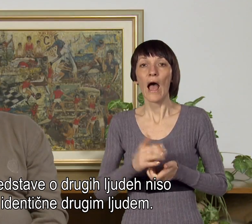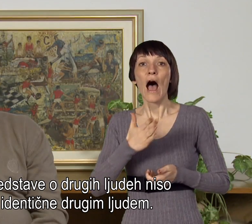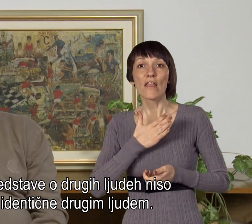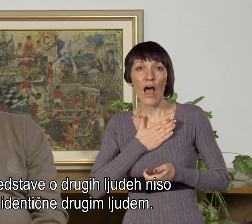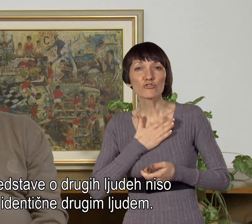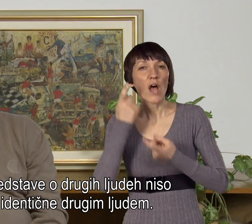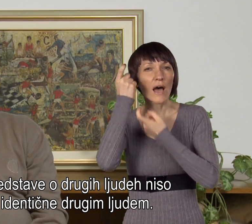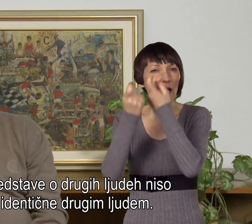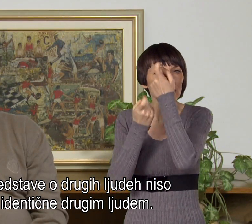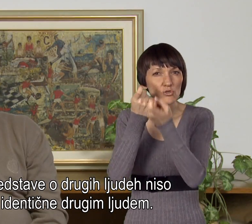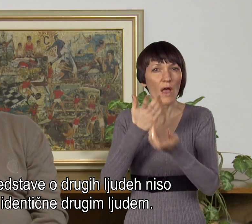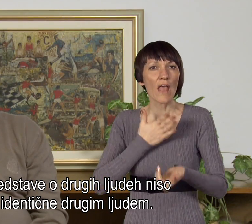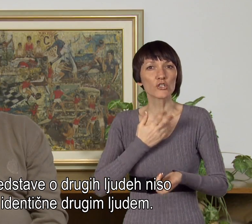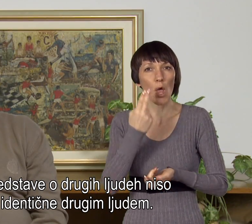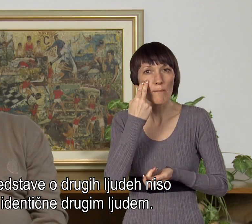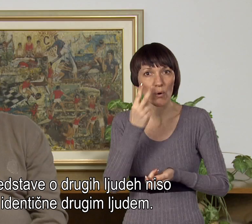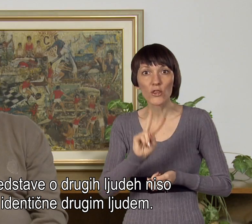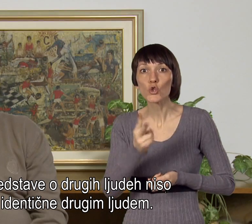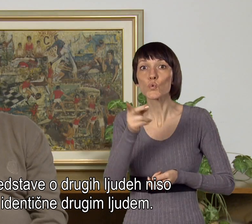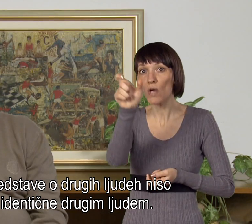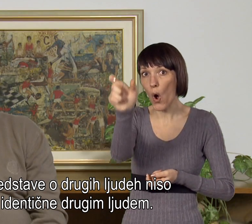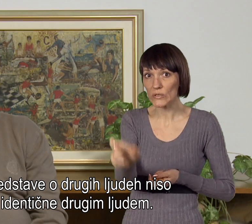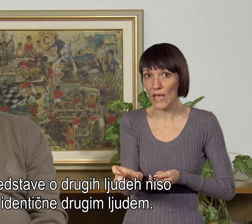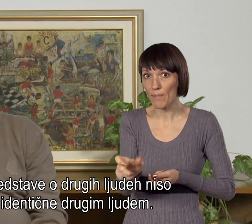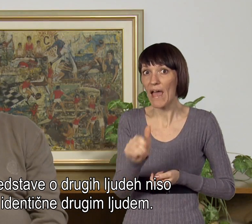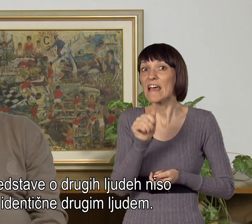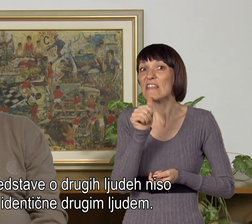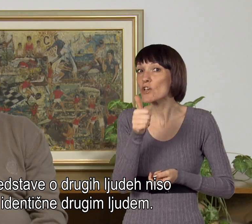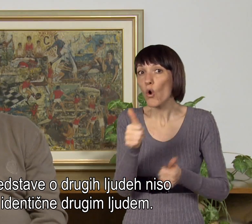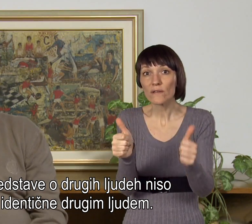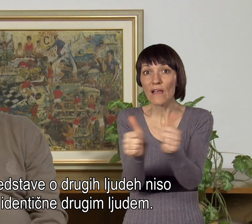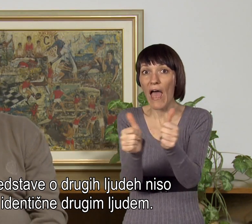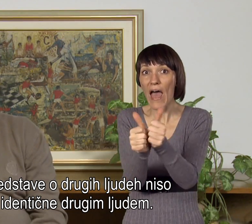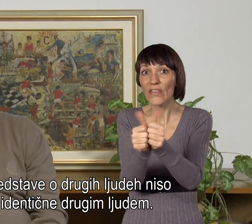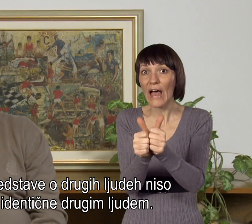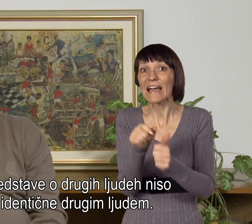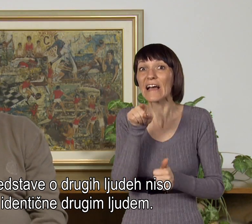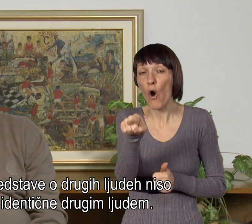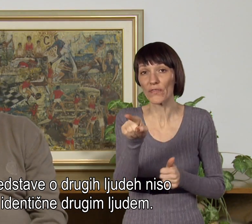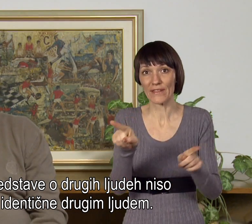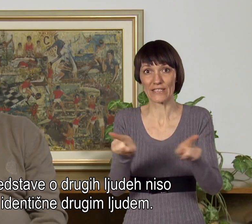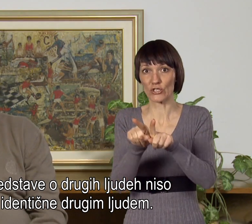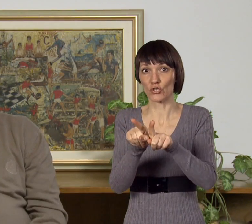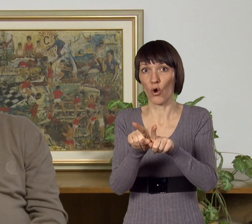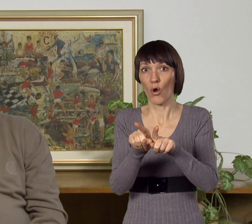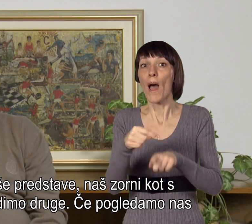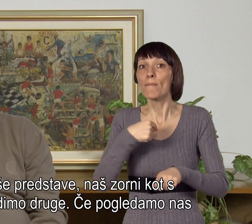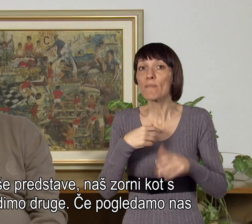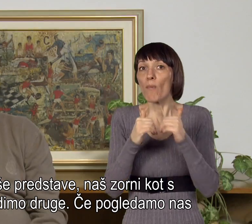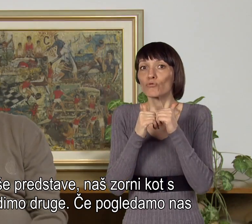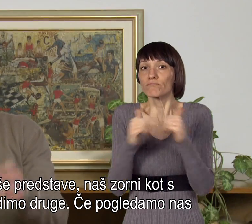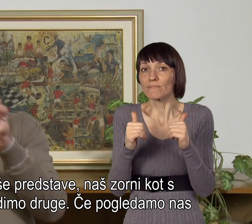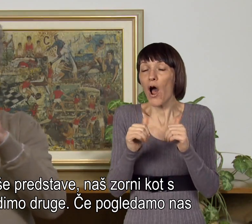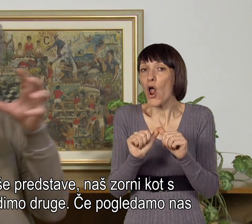Naše predstave o drugih ljudeh niso nikoli identične z drugimi ljudmi. So samo naše